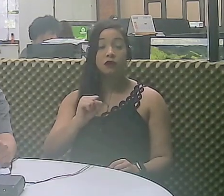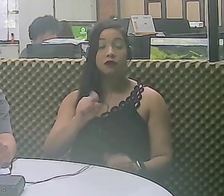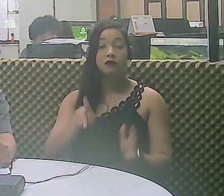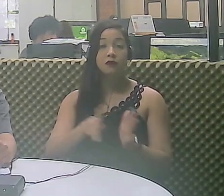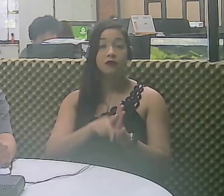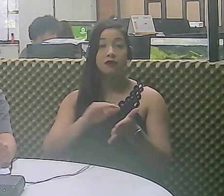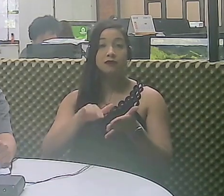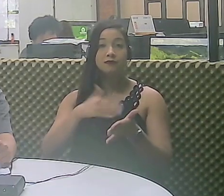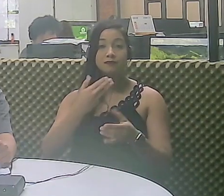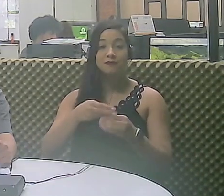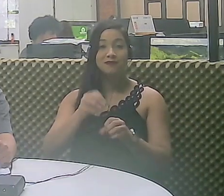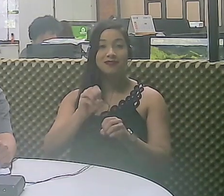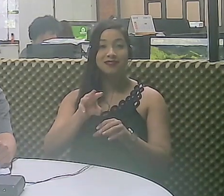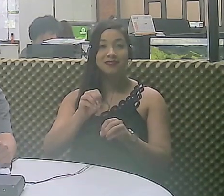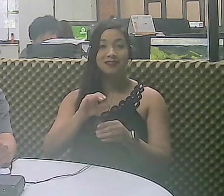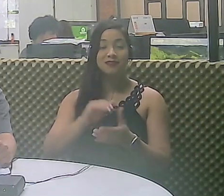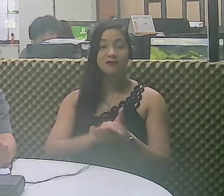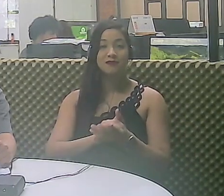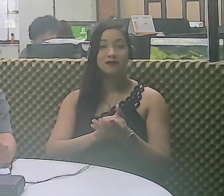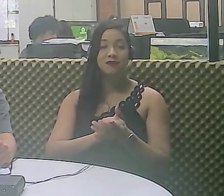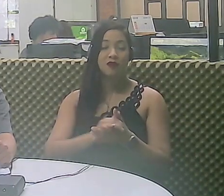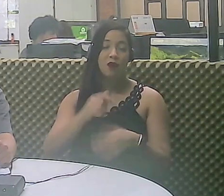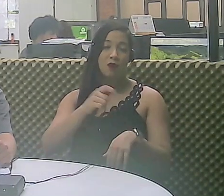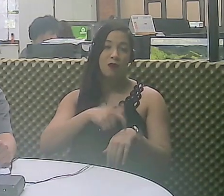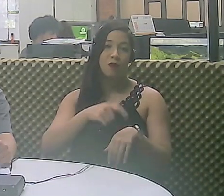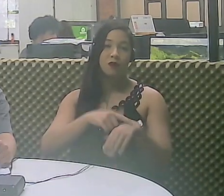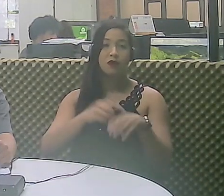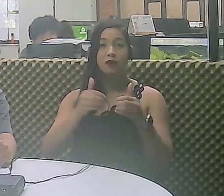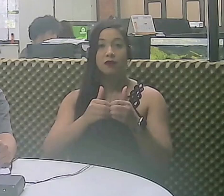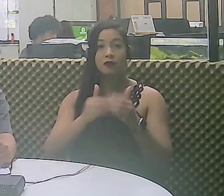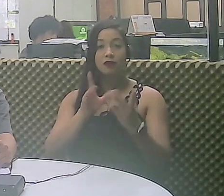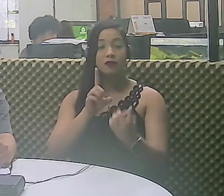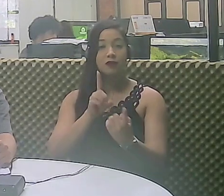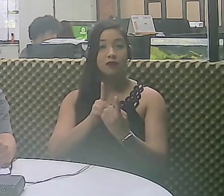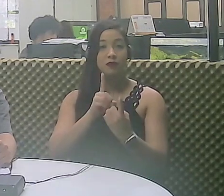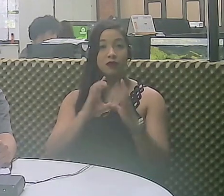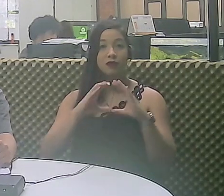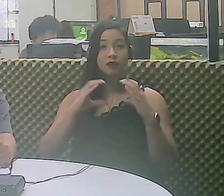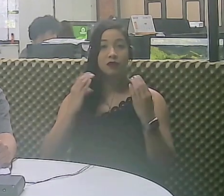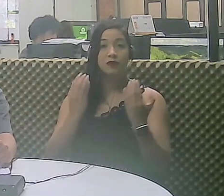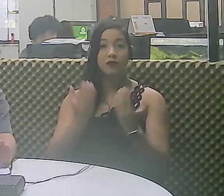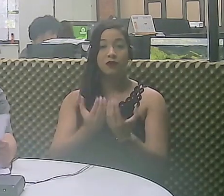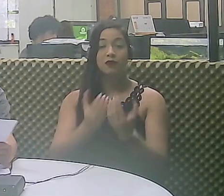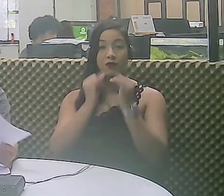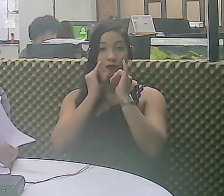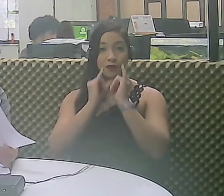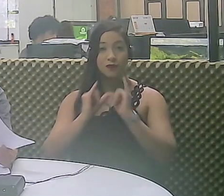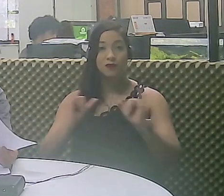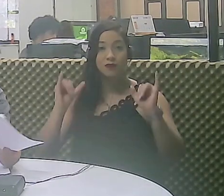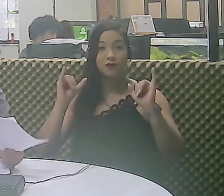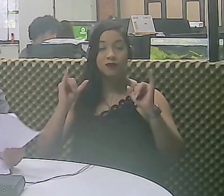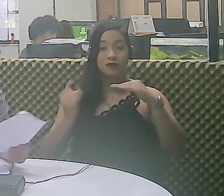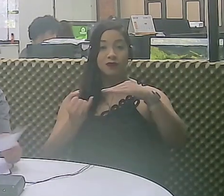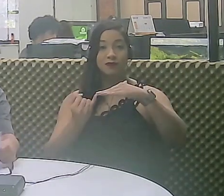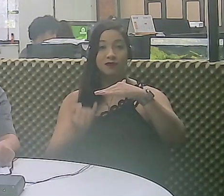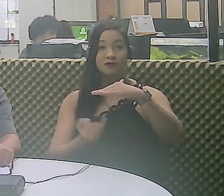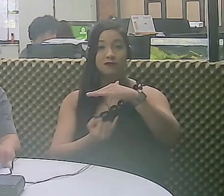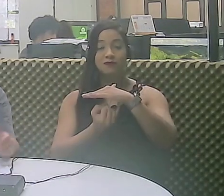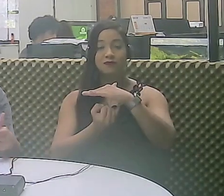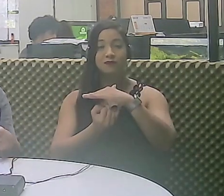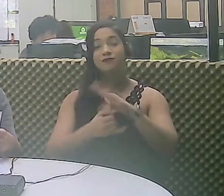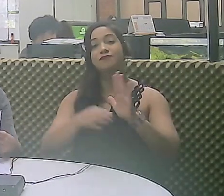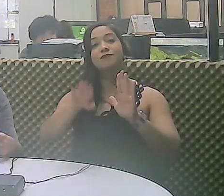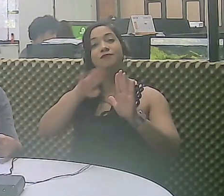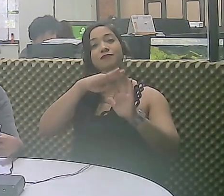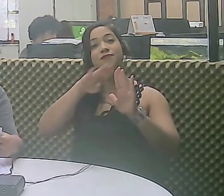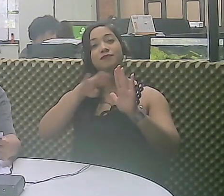Secretaria Municipal de Educação, conforme o horário previsto para o atendimento à comunidade divulgado pela instituição. A